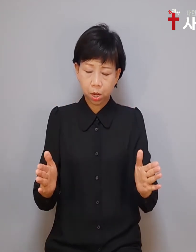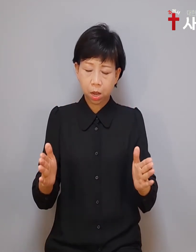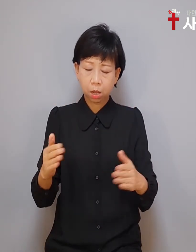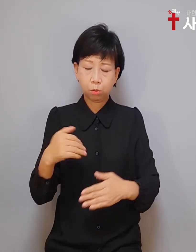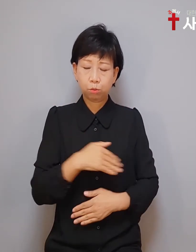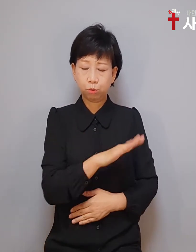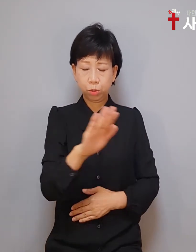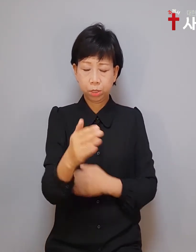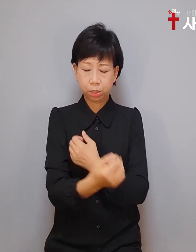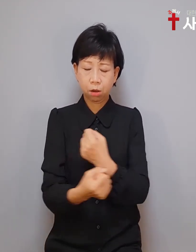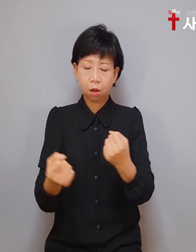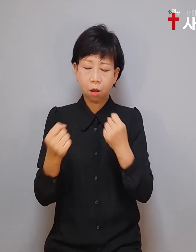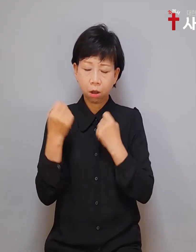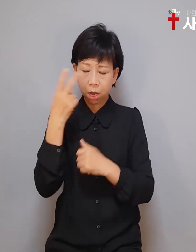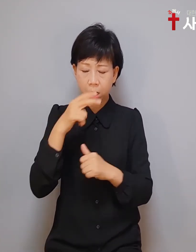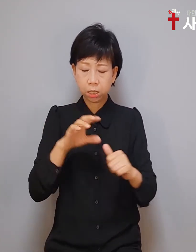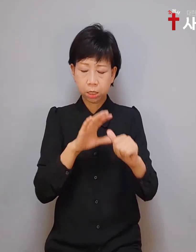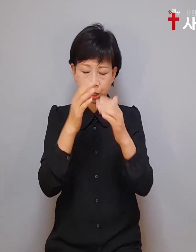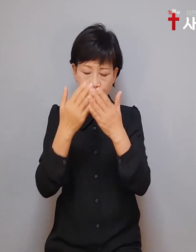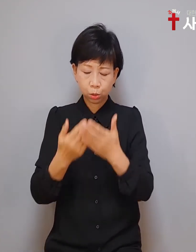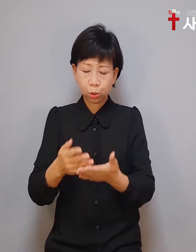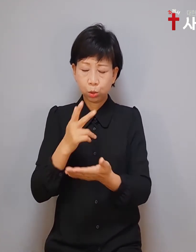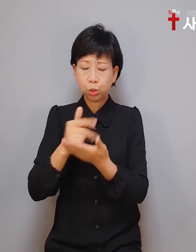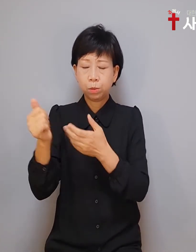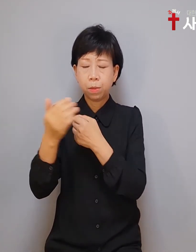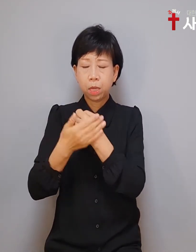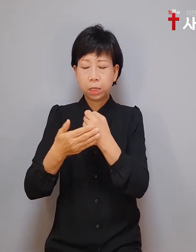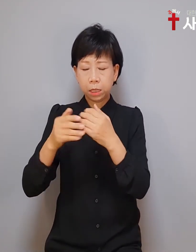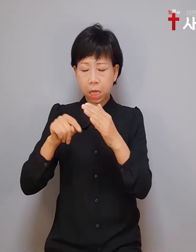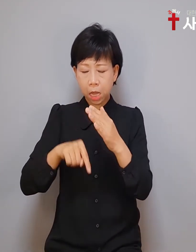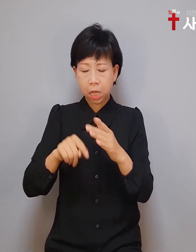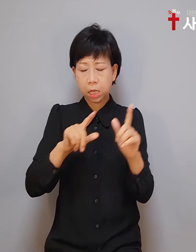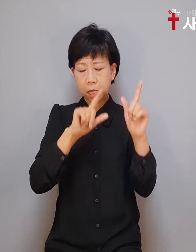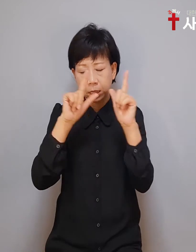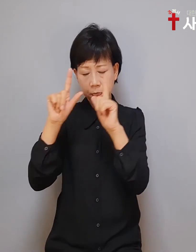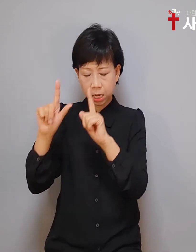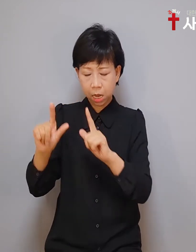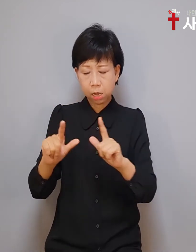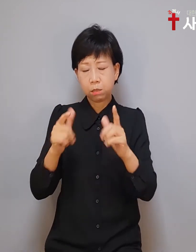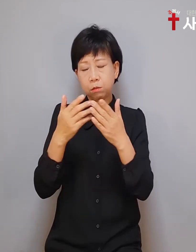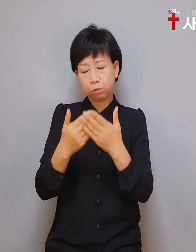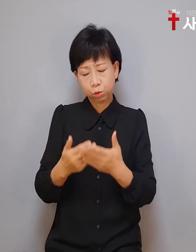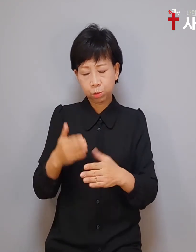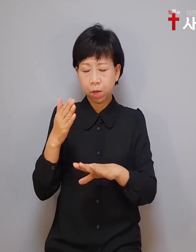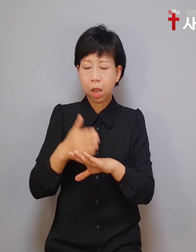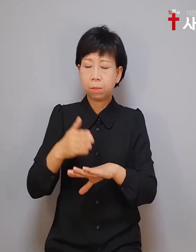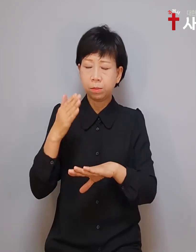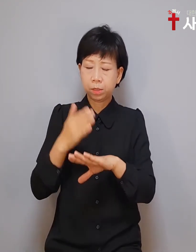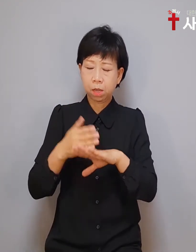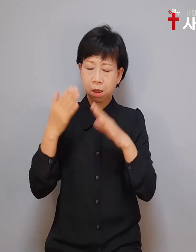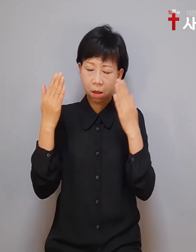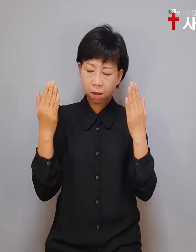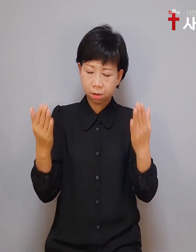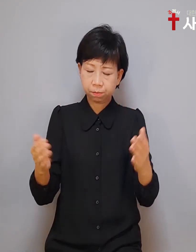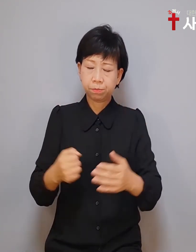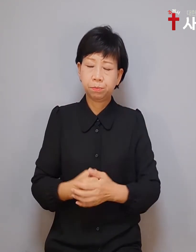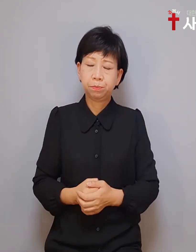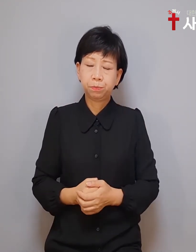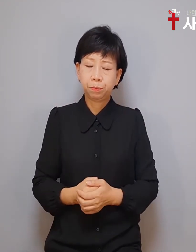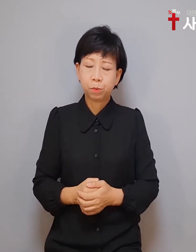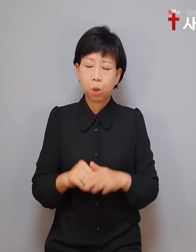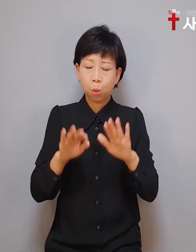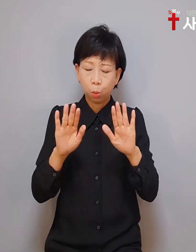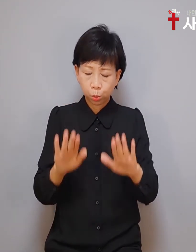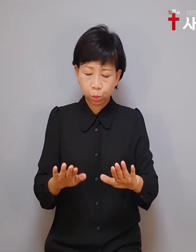건강을 지켜주시고 주님의 은혜 안에서 살아오게 하심도 감사드립니다. 오늘 또